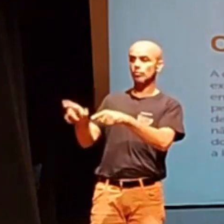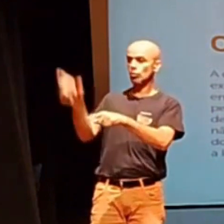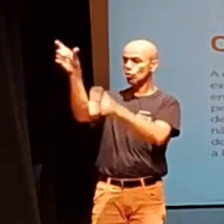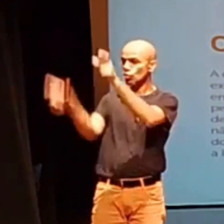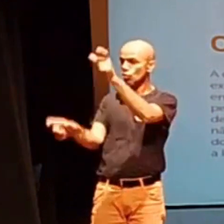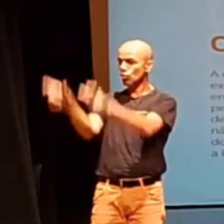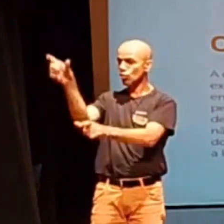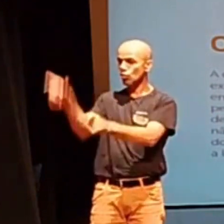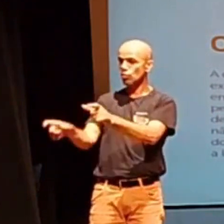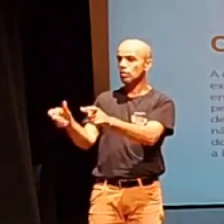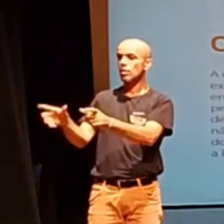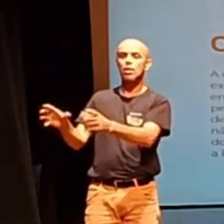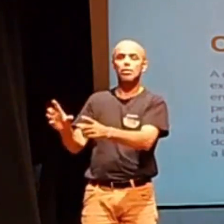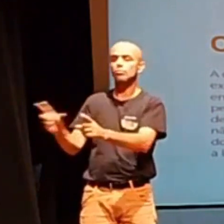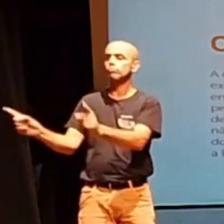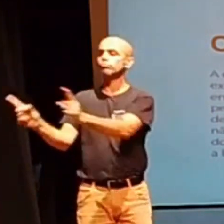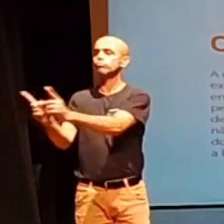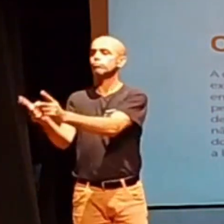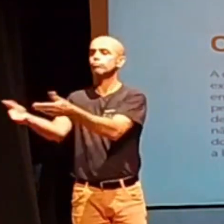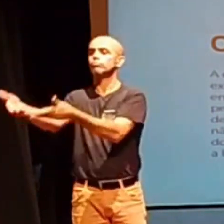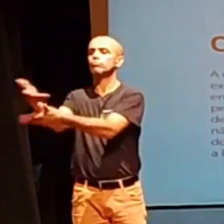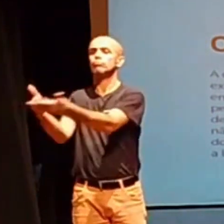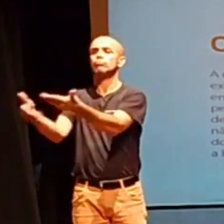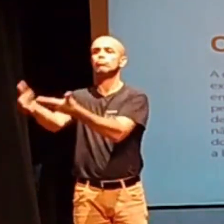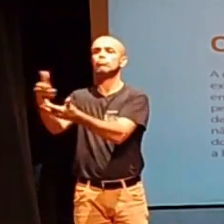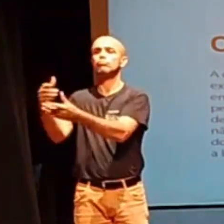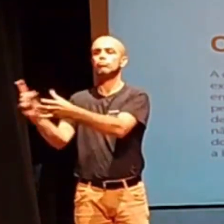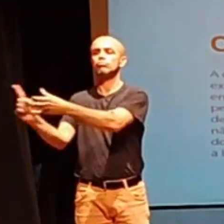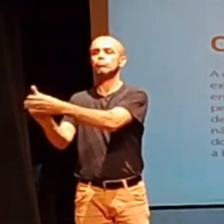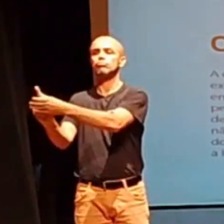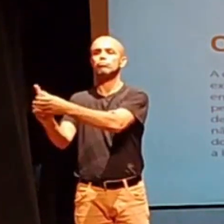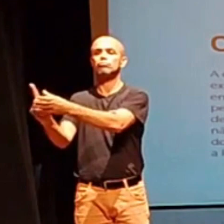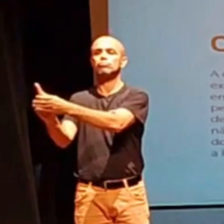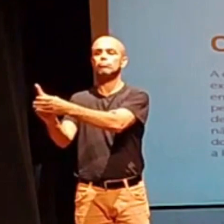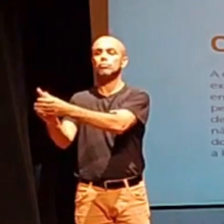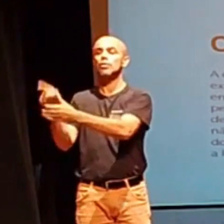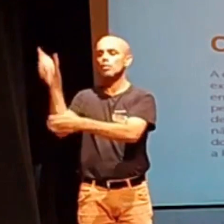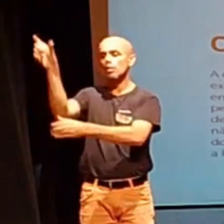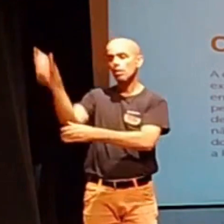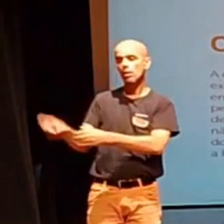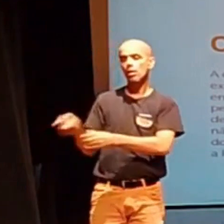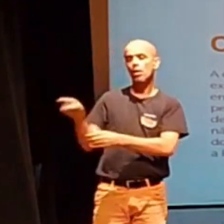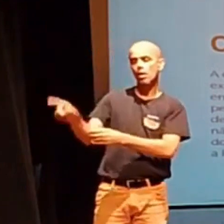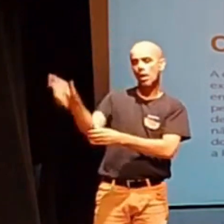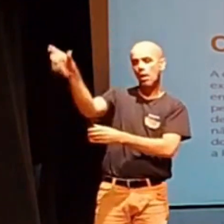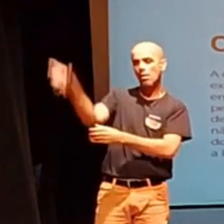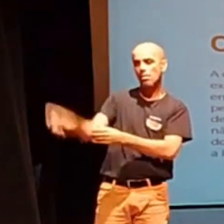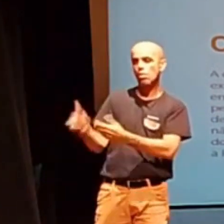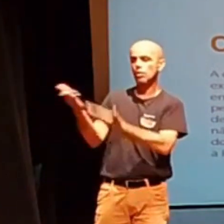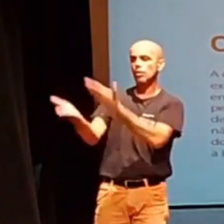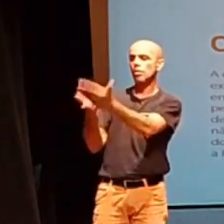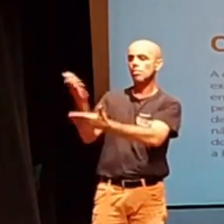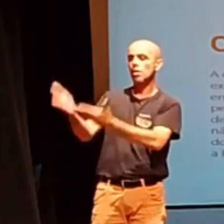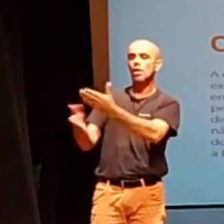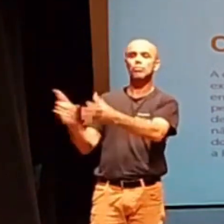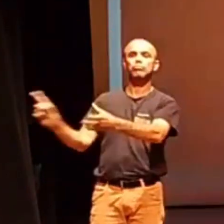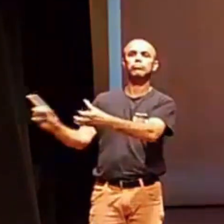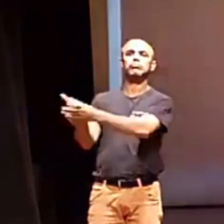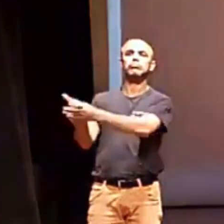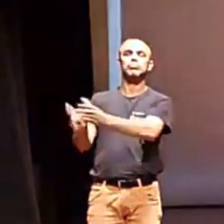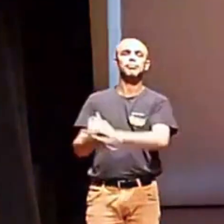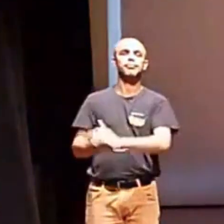seres integrativos. E quando a gente olha para elas, é assim que a gente precisa tratá-las.